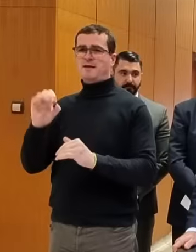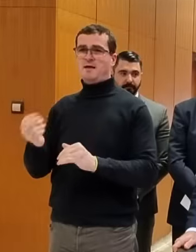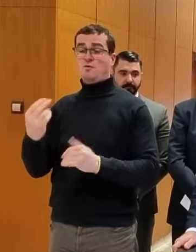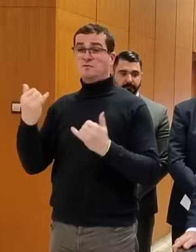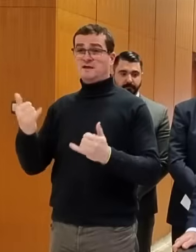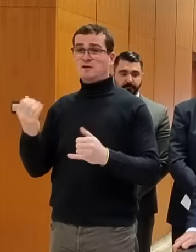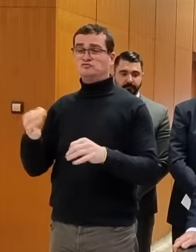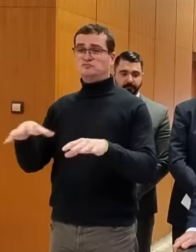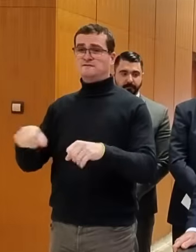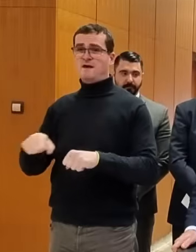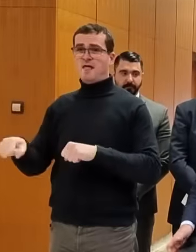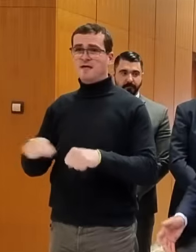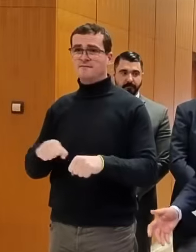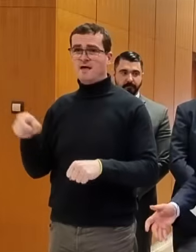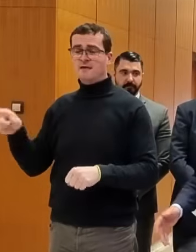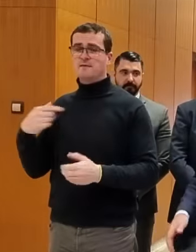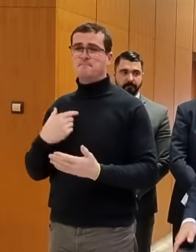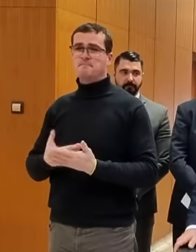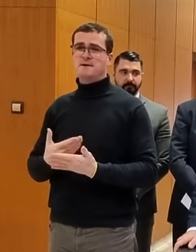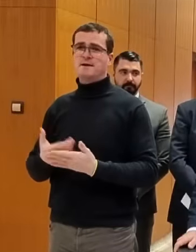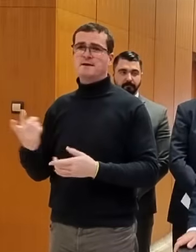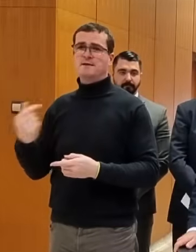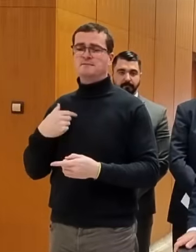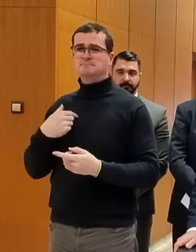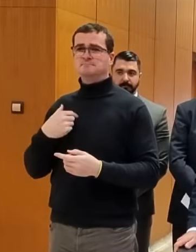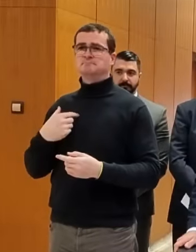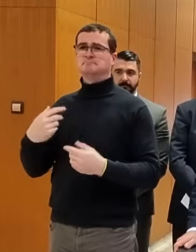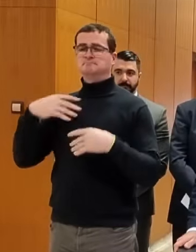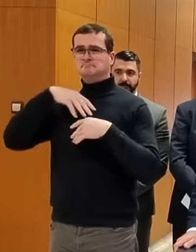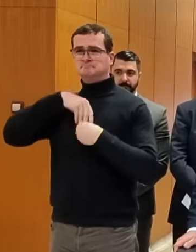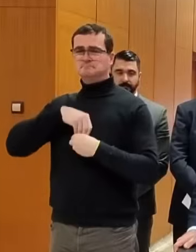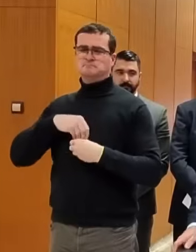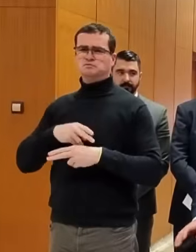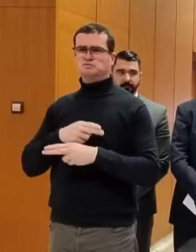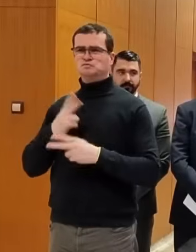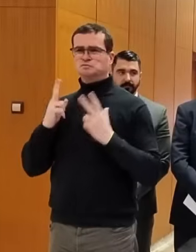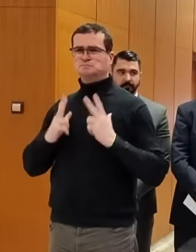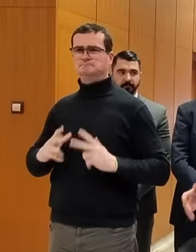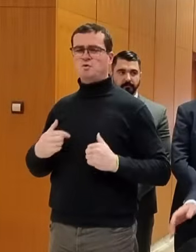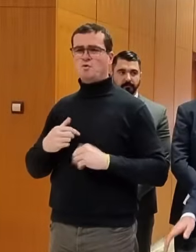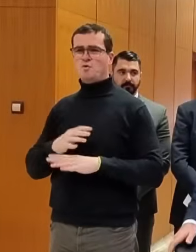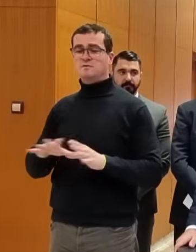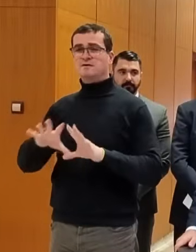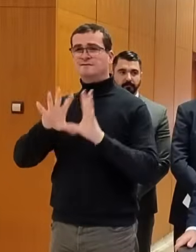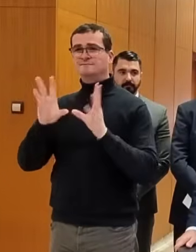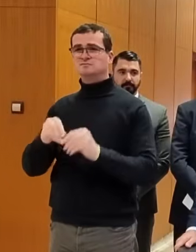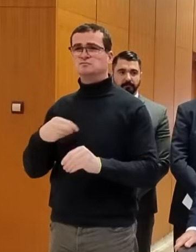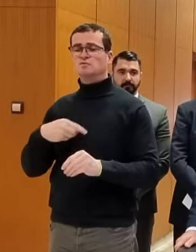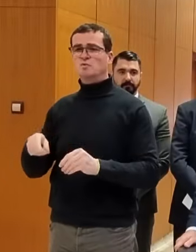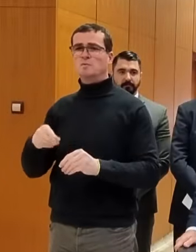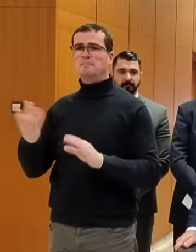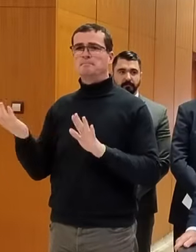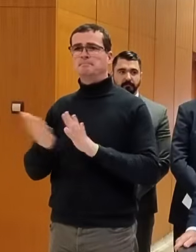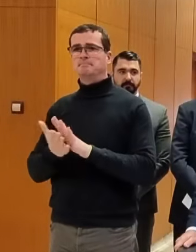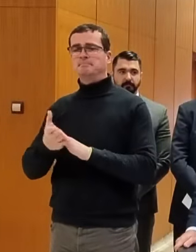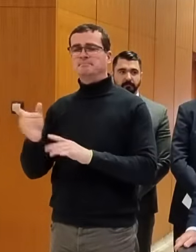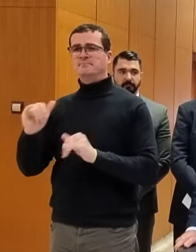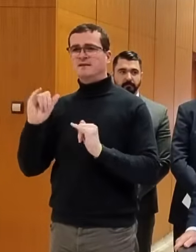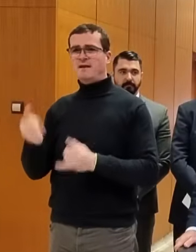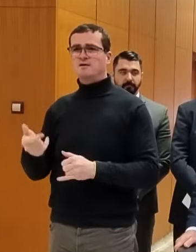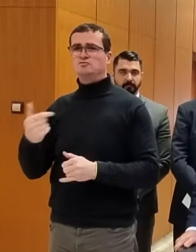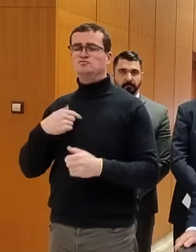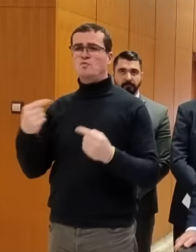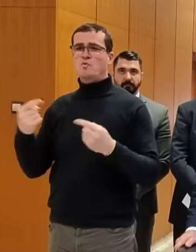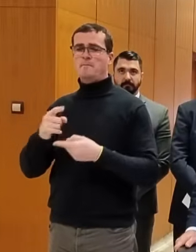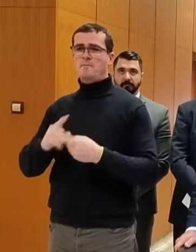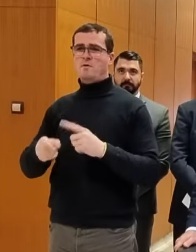schválila dnes vláda, preto ma naplňa spokojnosťou, pretože z veľkej časti sa aj vychádza z podkladov, ktoré ešte ako